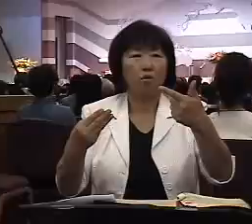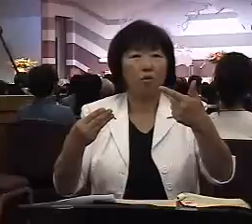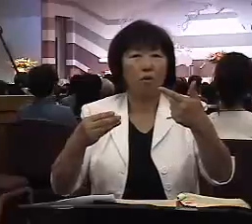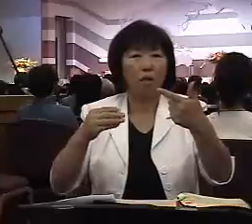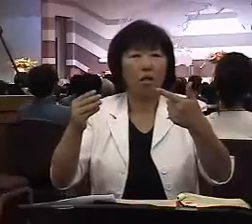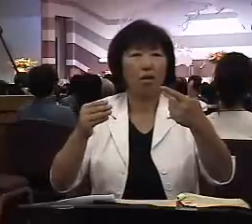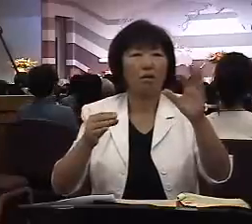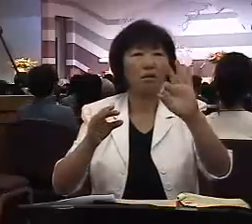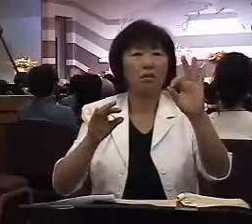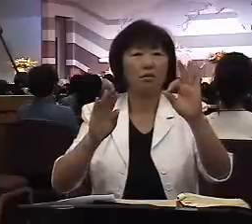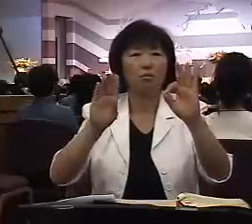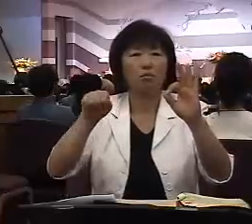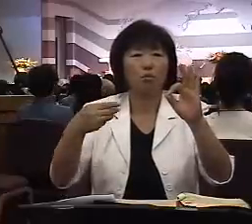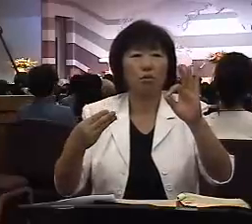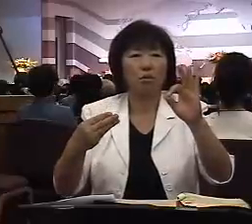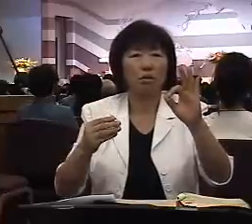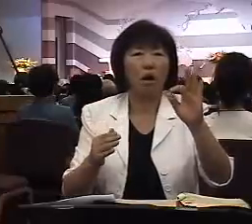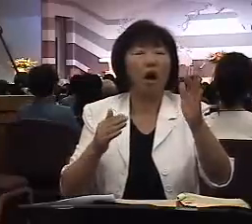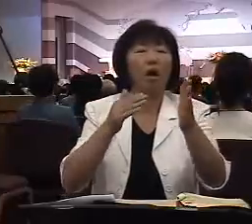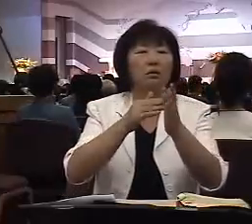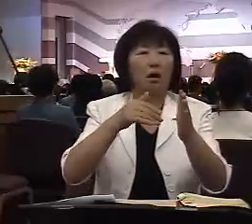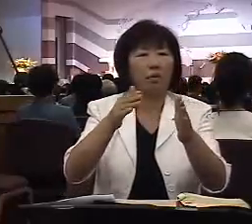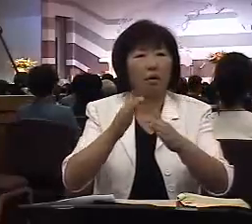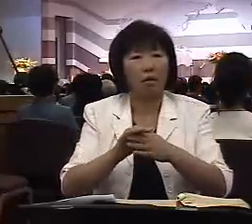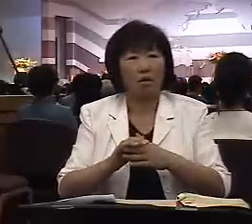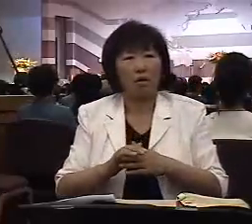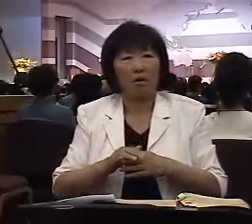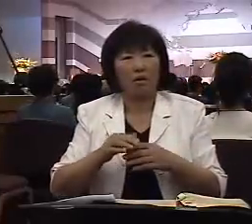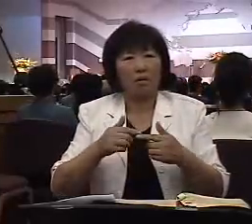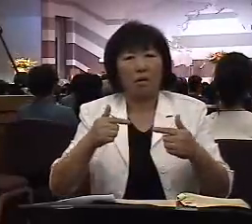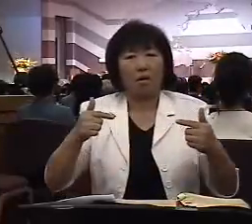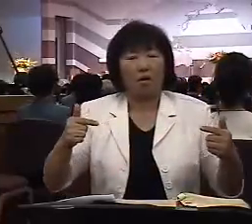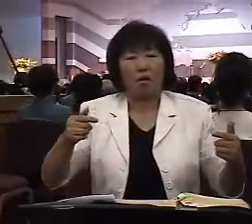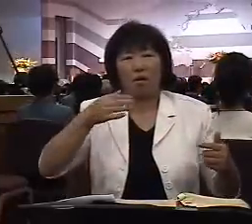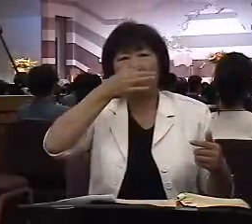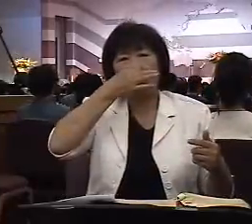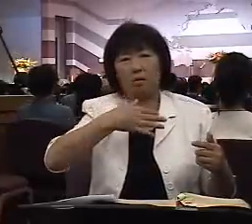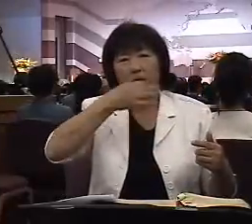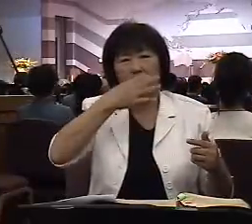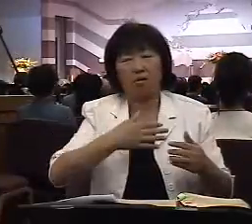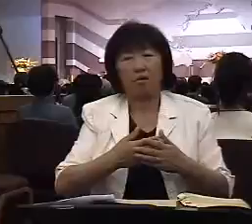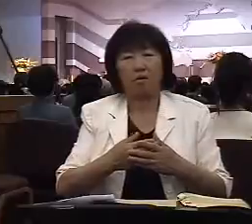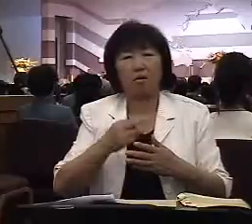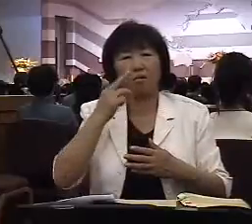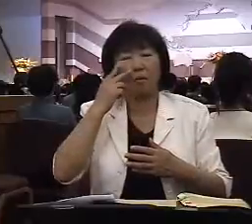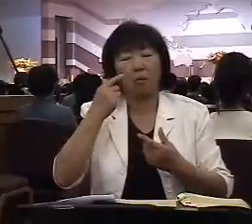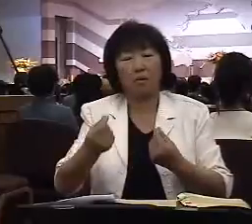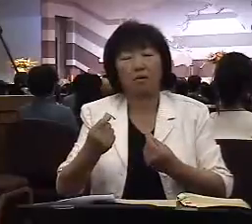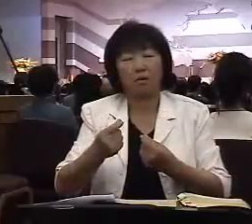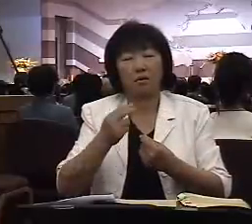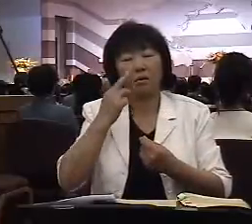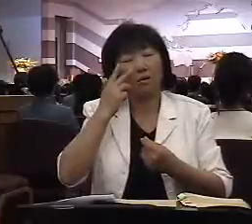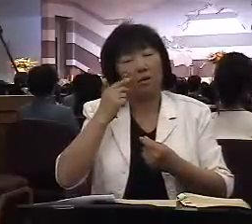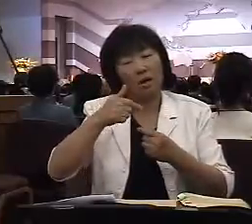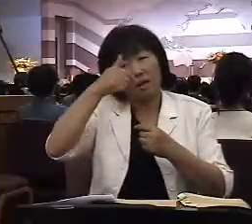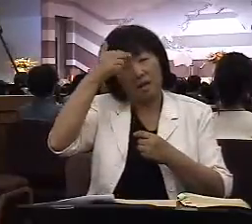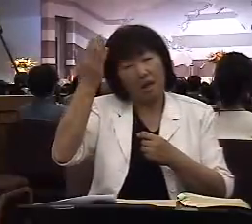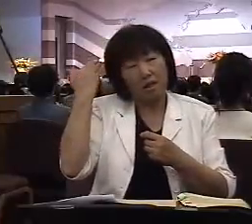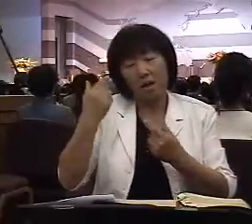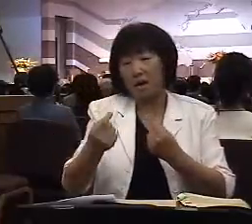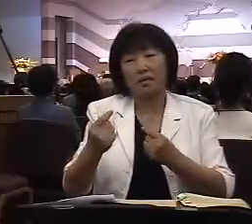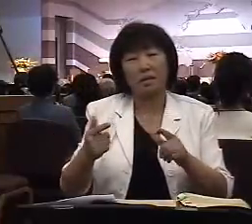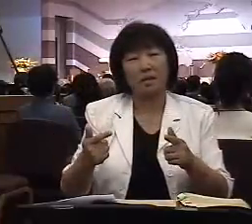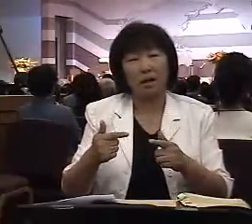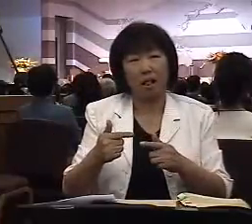이 세상이 어떻게 되는 것 아닐까. 이 자꾸 힘들어지니까 미국이 이제 옛날 같지가 않아요. 미국이